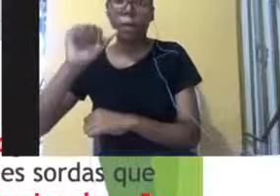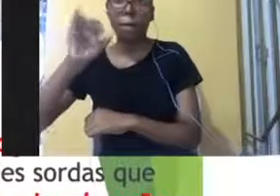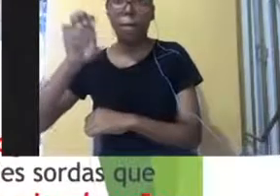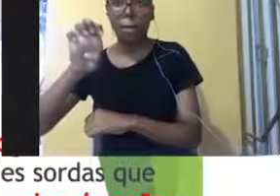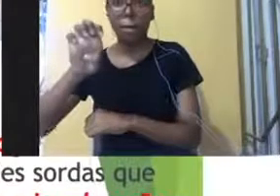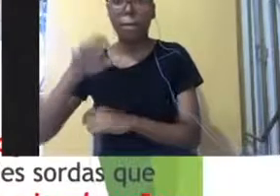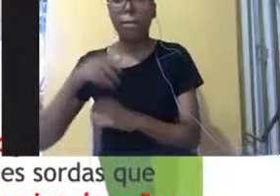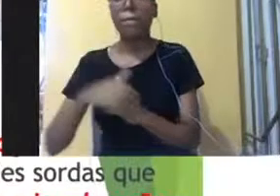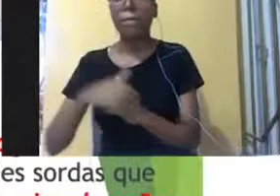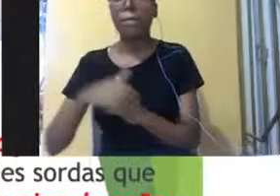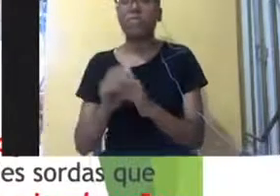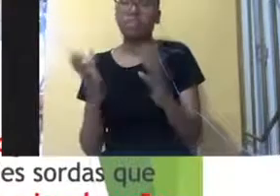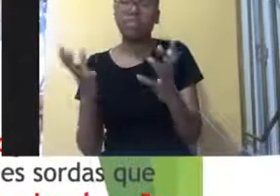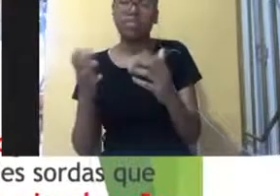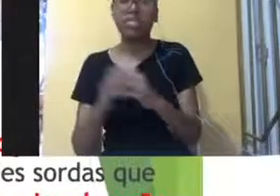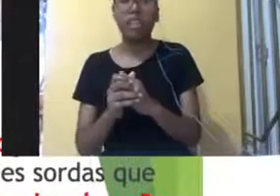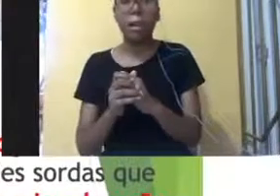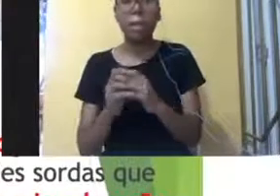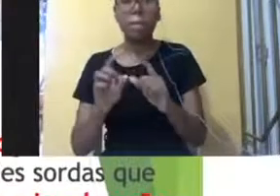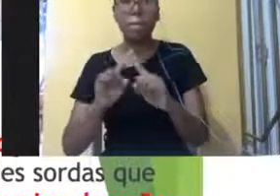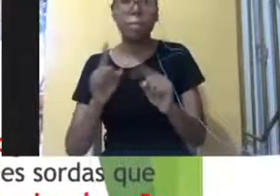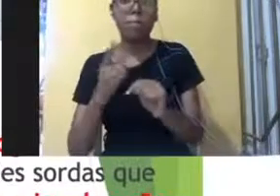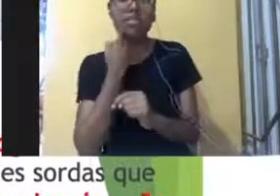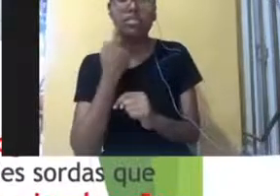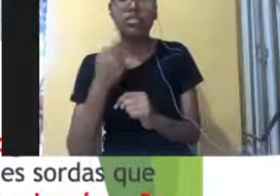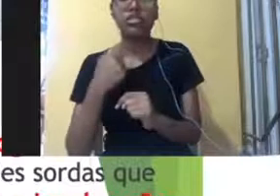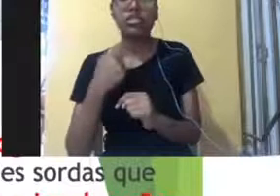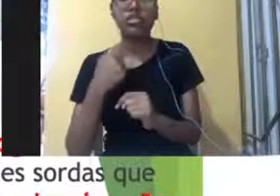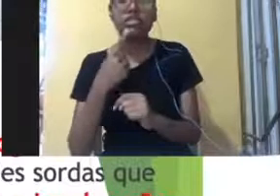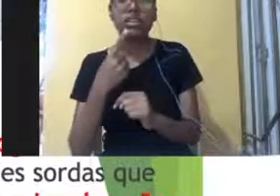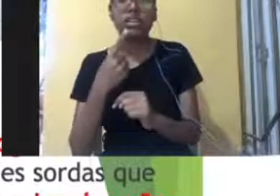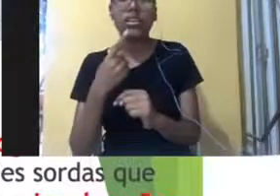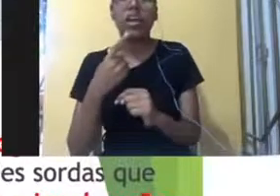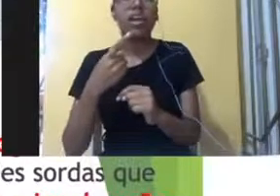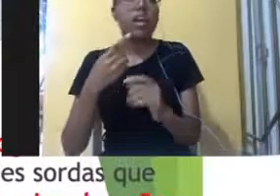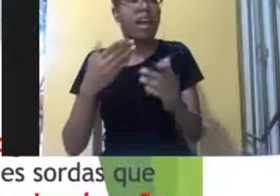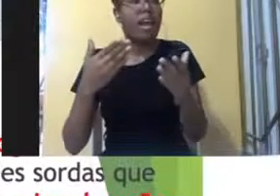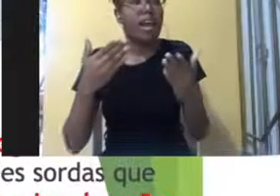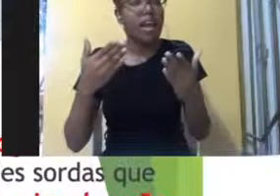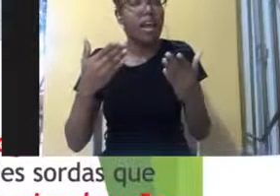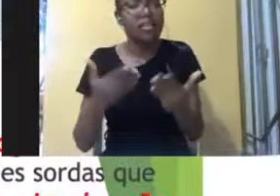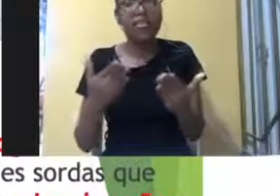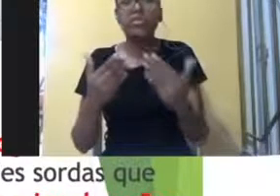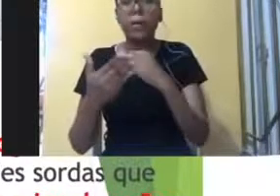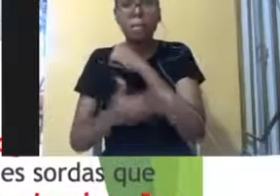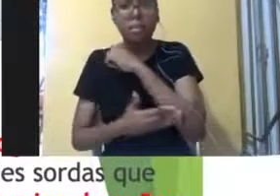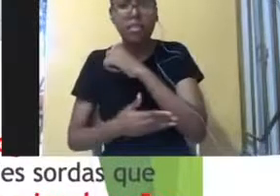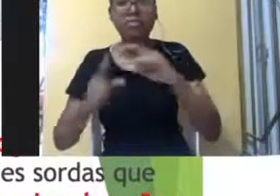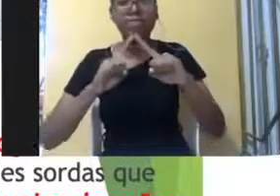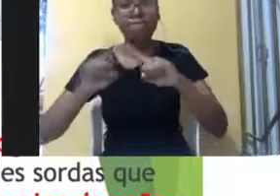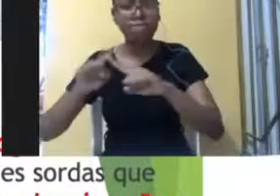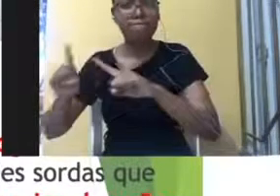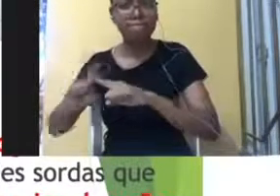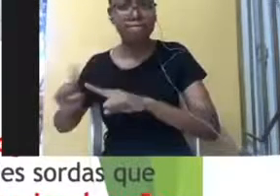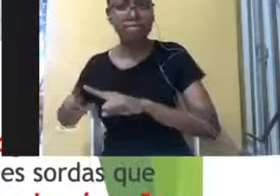decía anteriormente. Tiene mucho que ver con la nacionalidad, la raza, la educación, que si bien arrastran su propia,